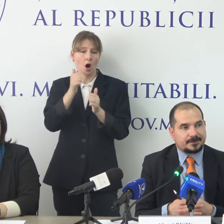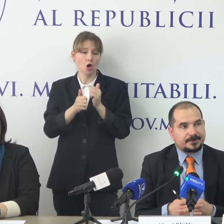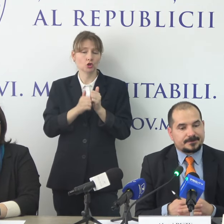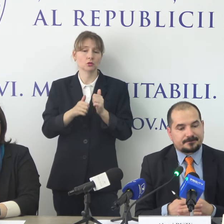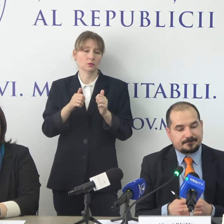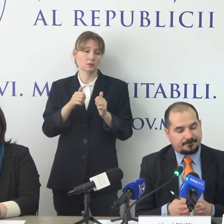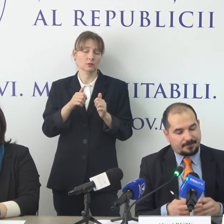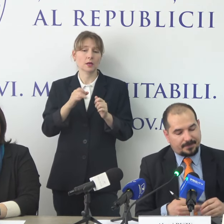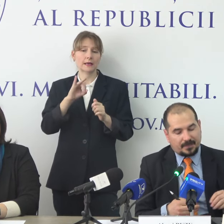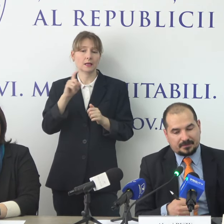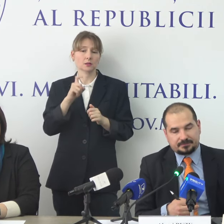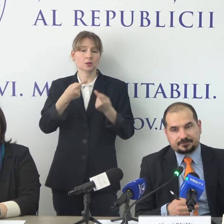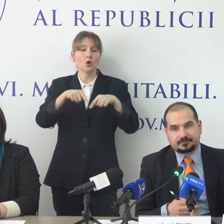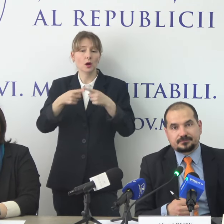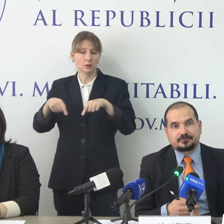departe.